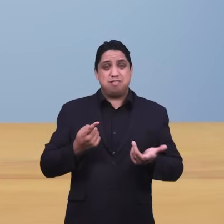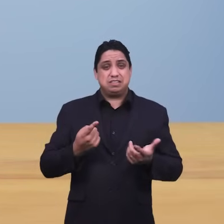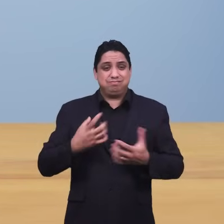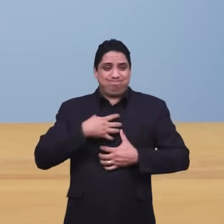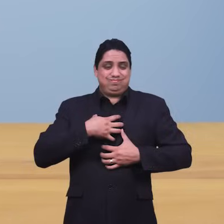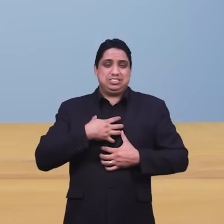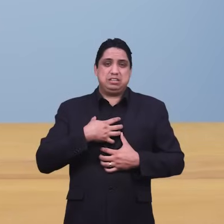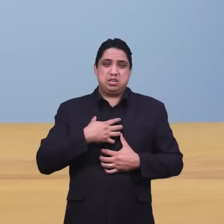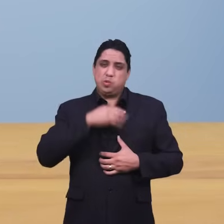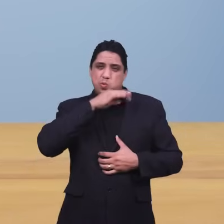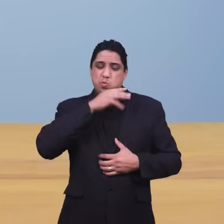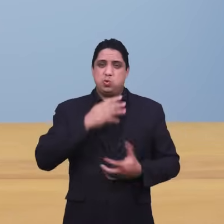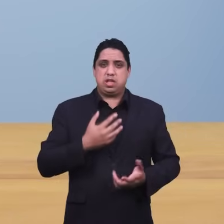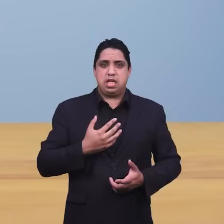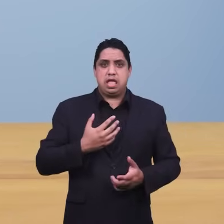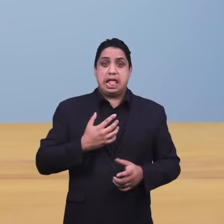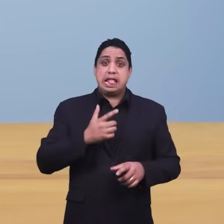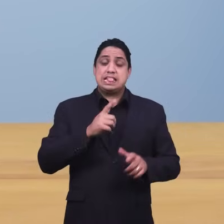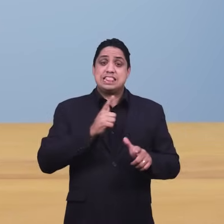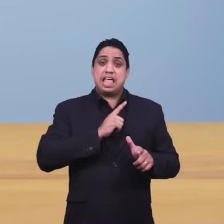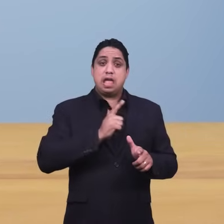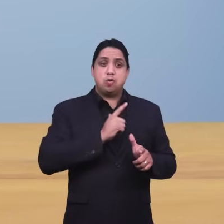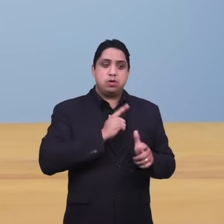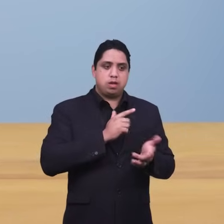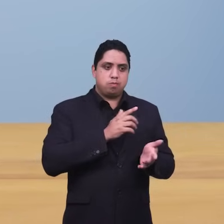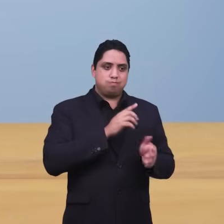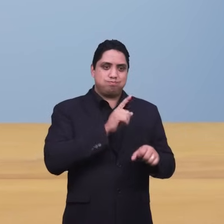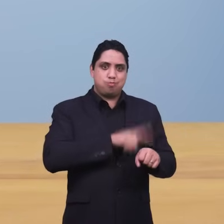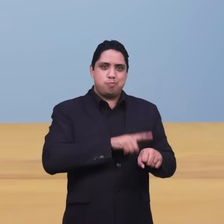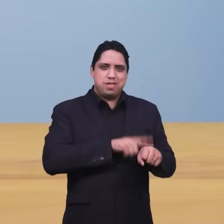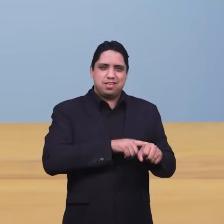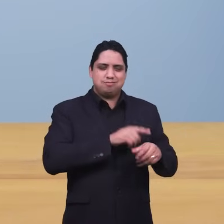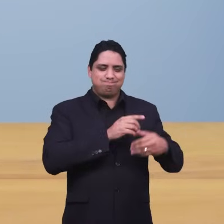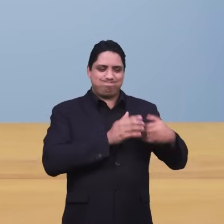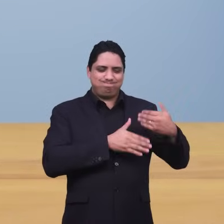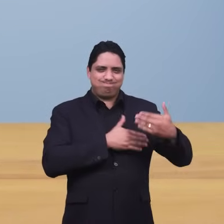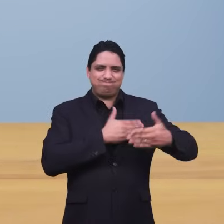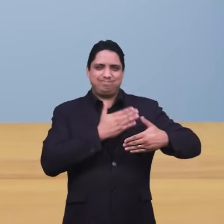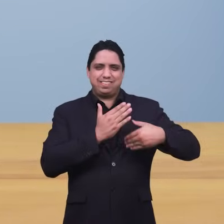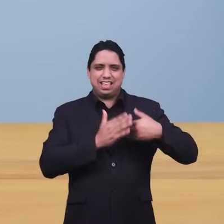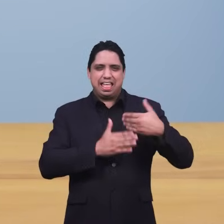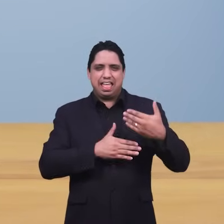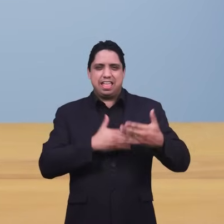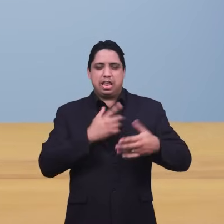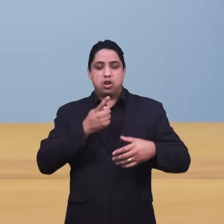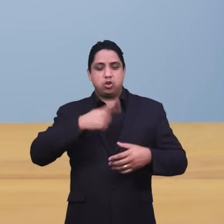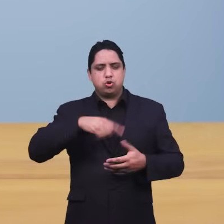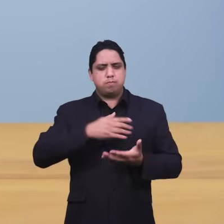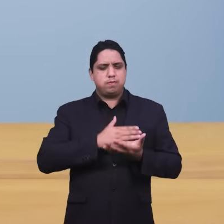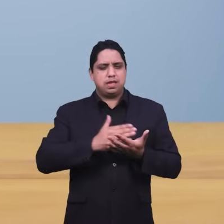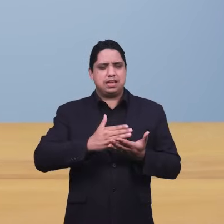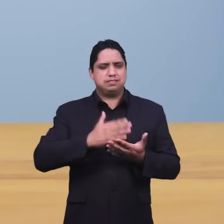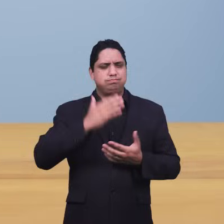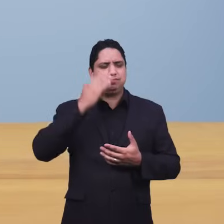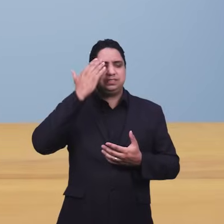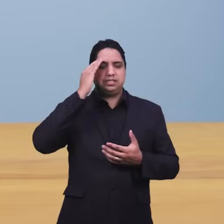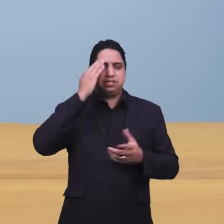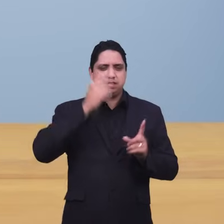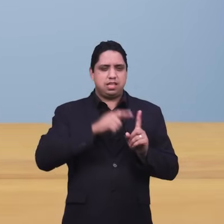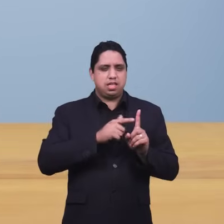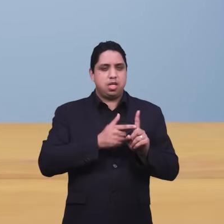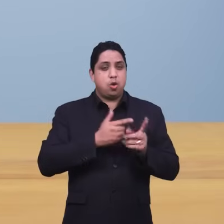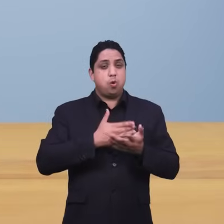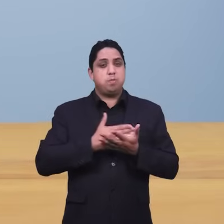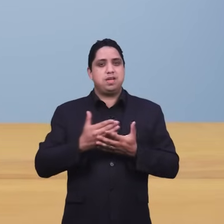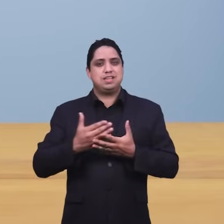de quê? De aceitação interna desse diagnóstico. Então, a aceitação, ela vai ser diferente